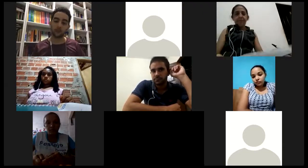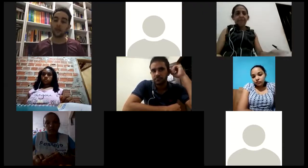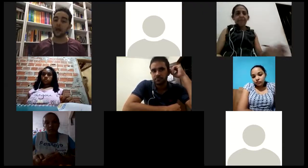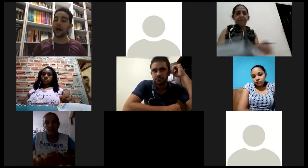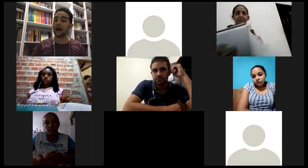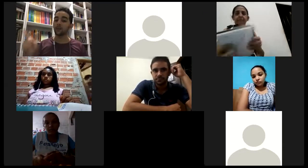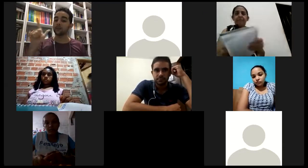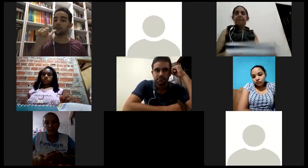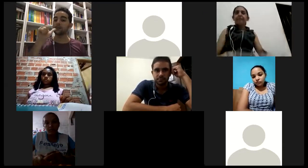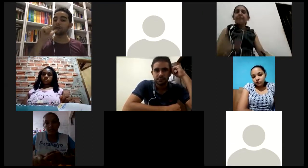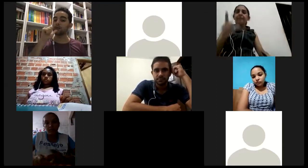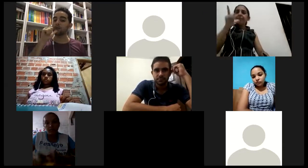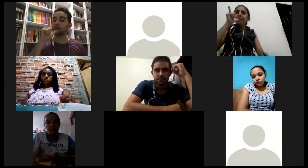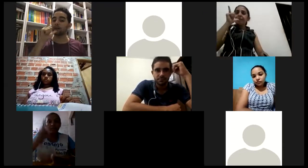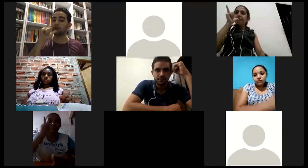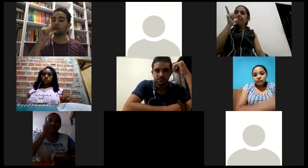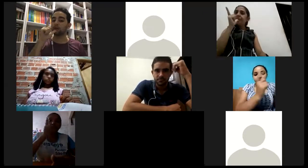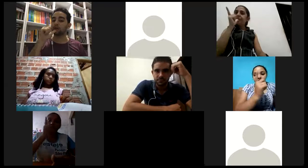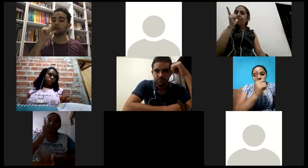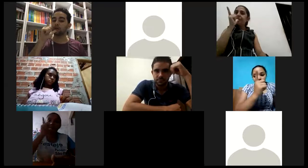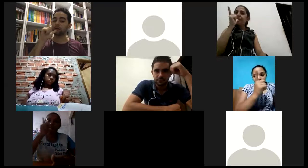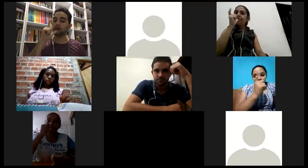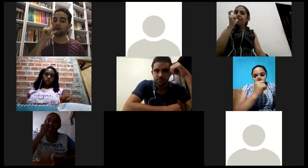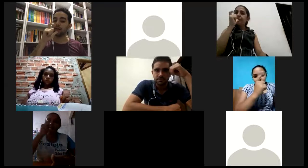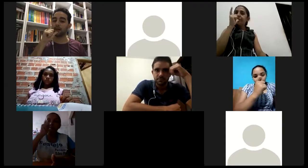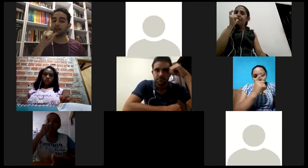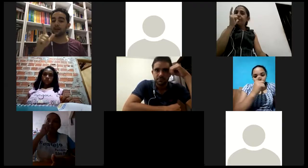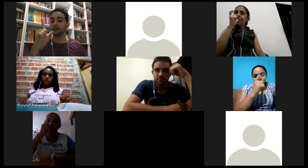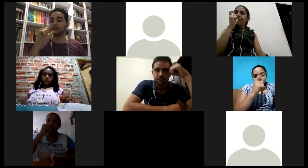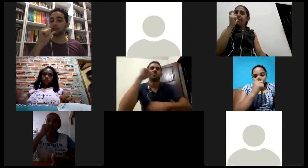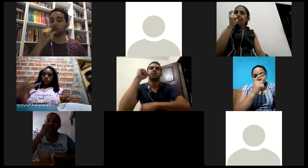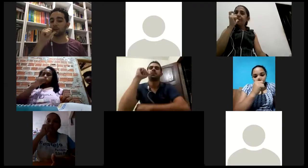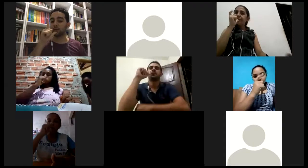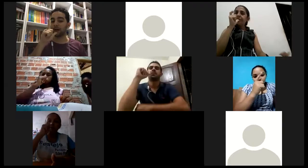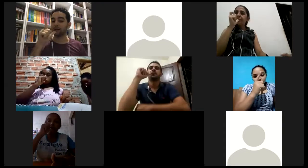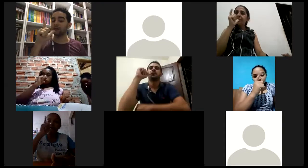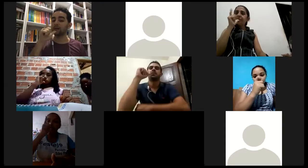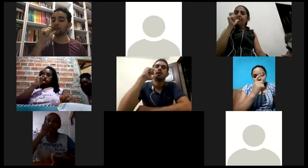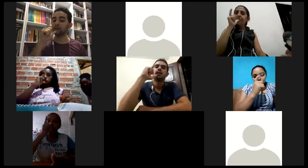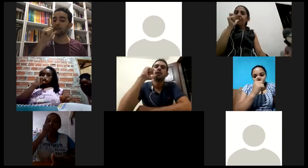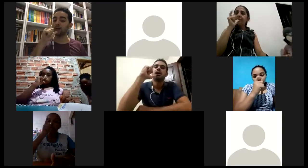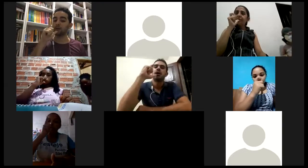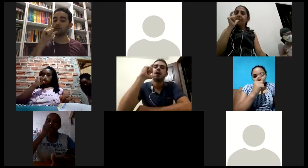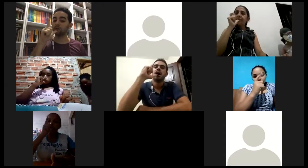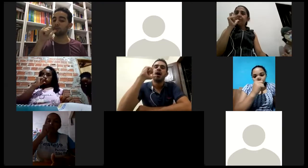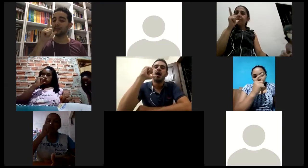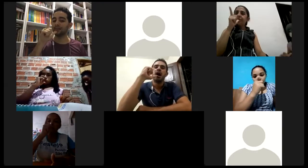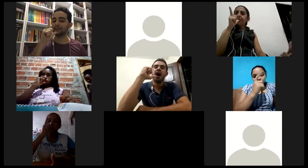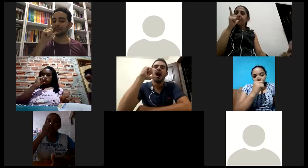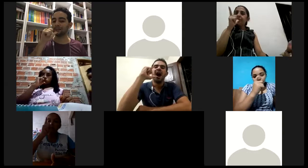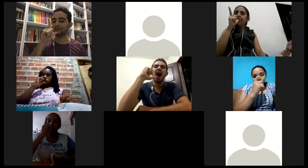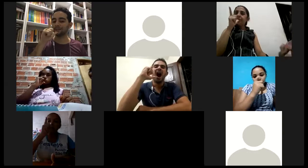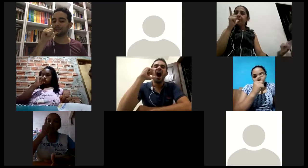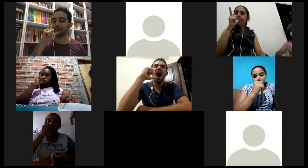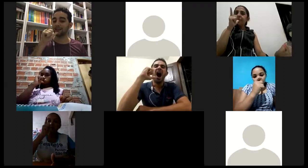movimentação. Água, se vocês não fizerem um movimento de vai e vem, se deixar o dedo parado, esse sinal é o sinal de